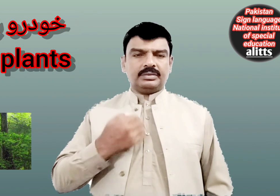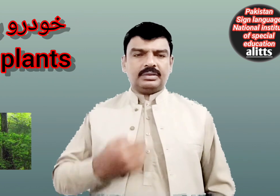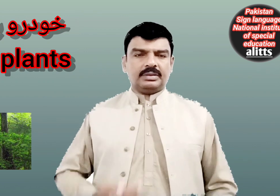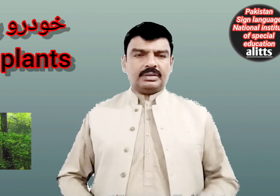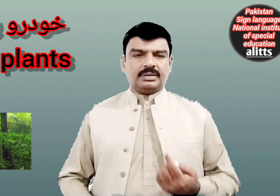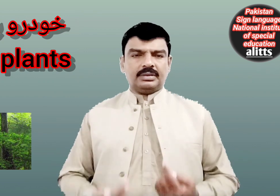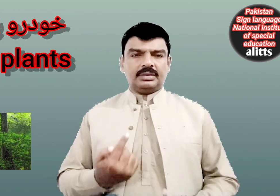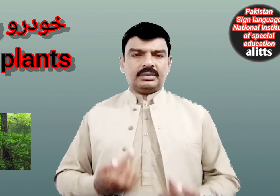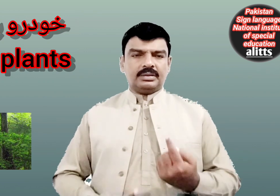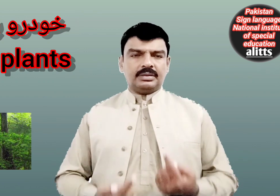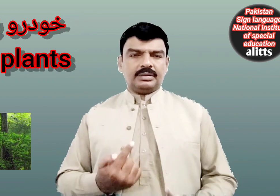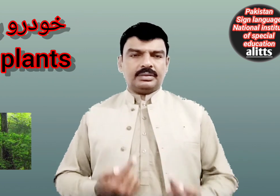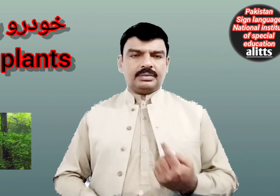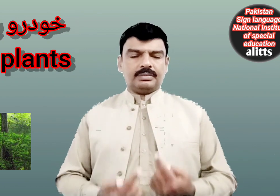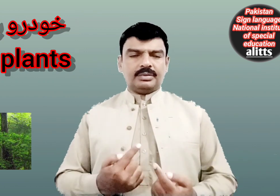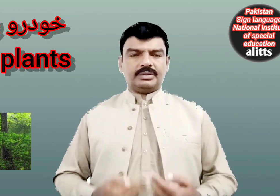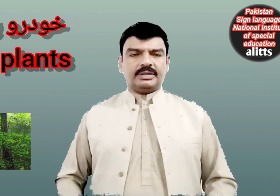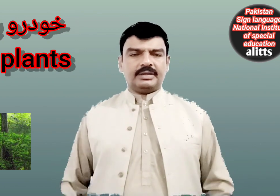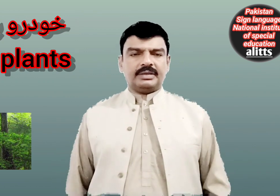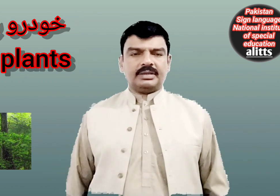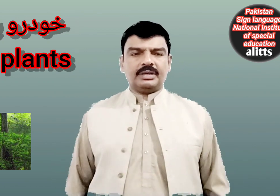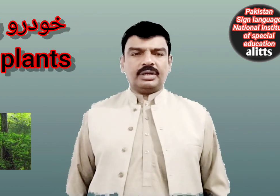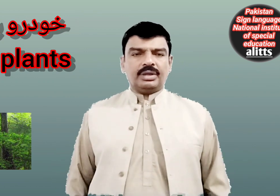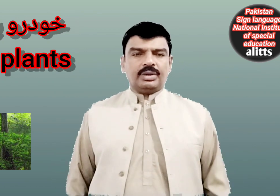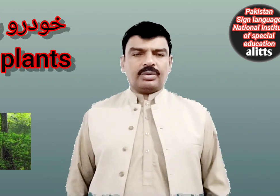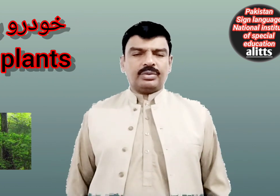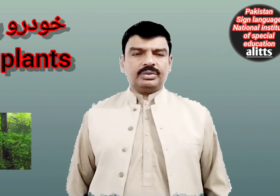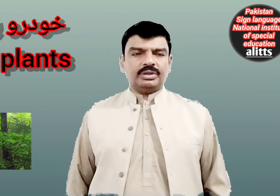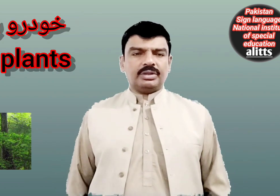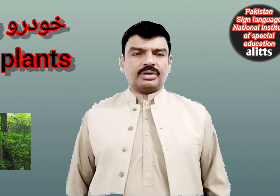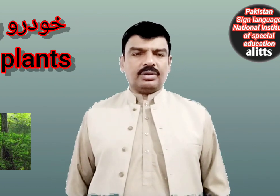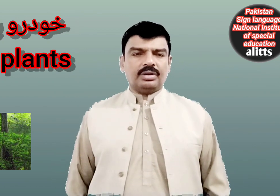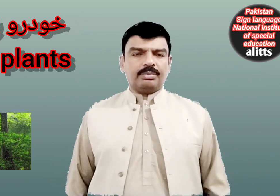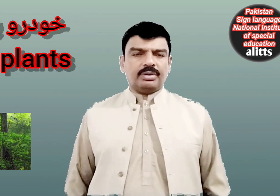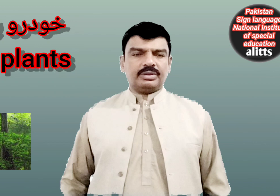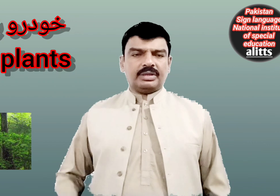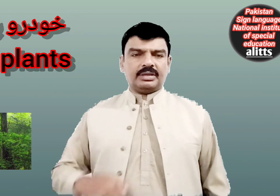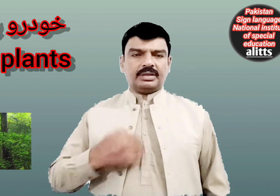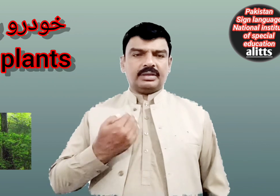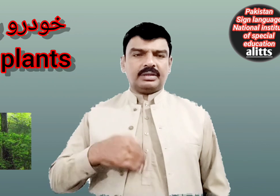खुद पौधे। खुद रो पौधे,